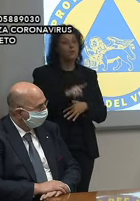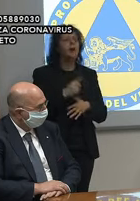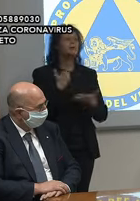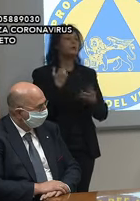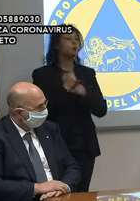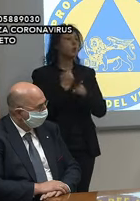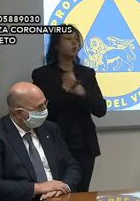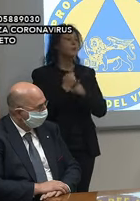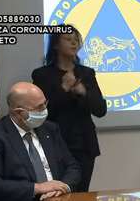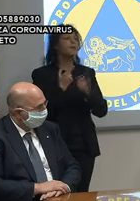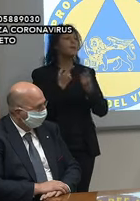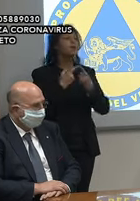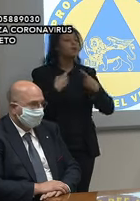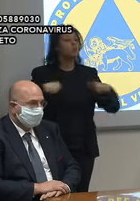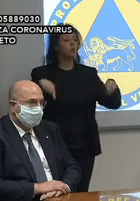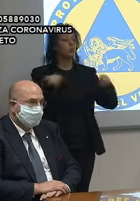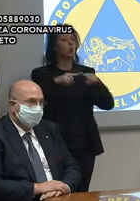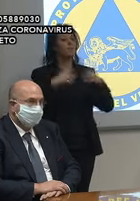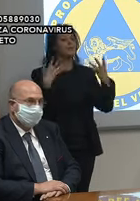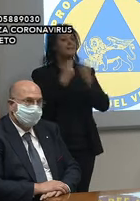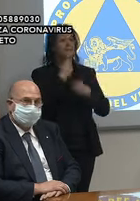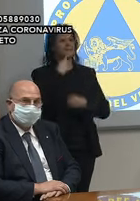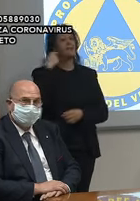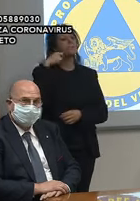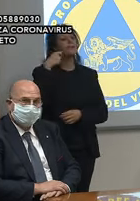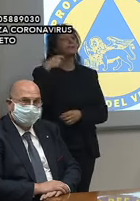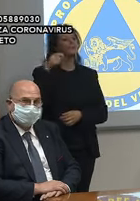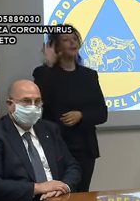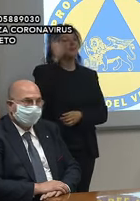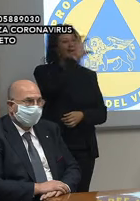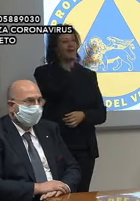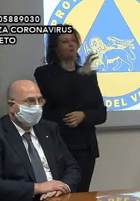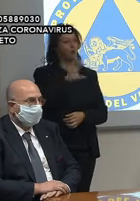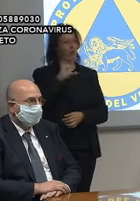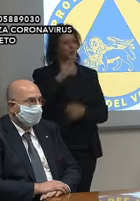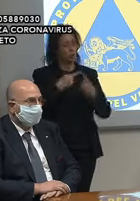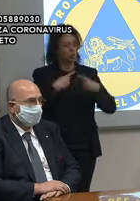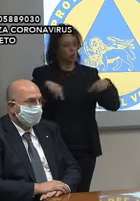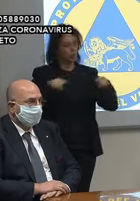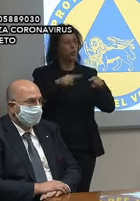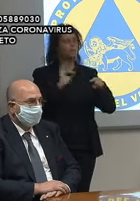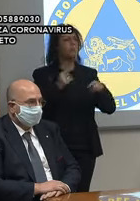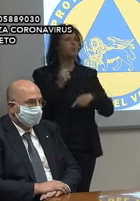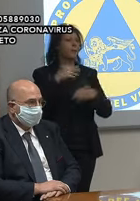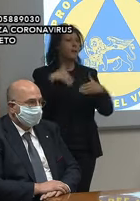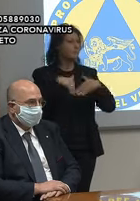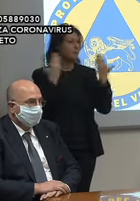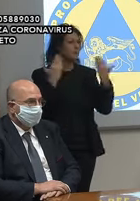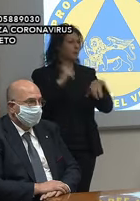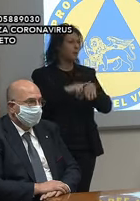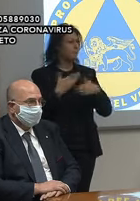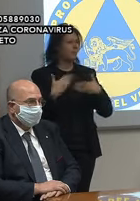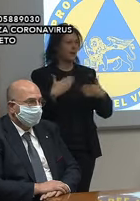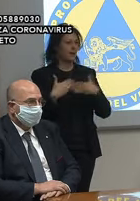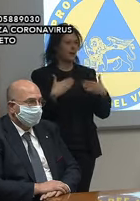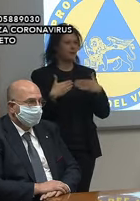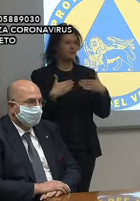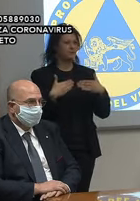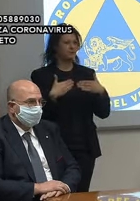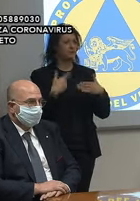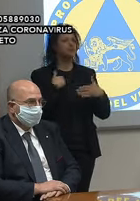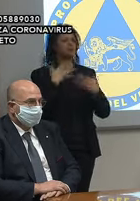riunione importante tra presidenti di regione, immagino sia domani mattina presto, da come ne ho parlato col